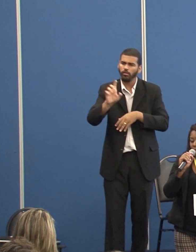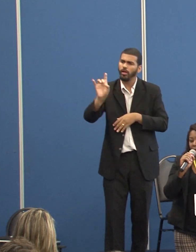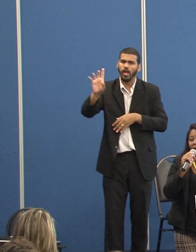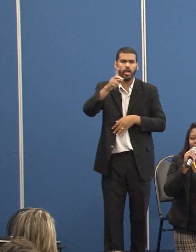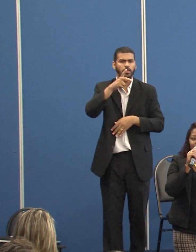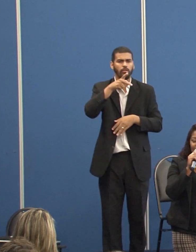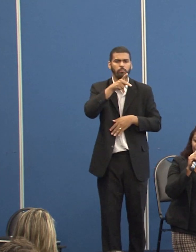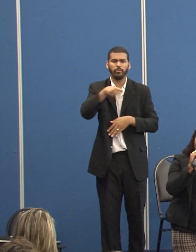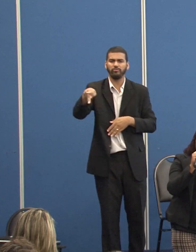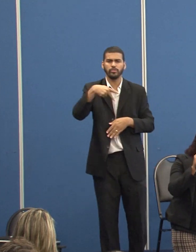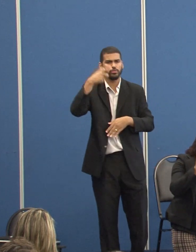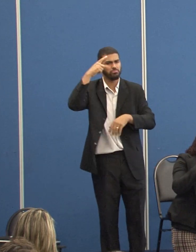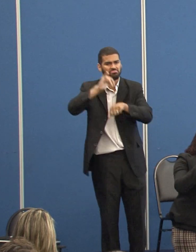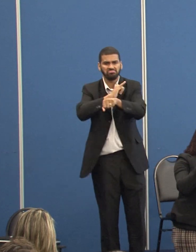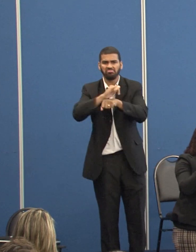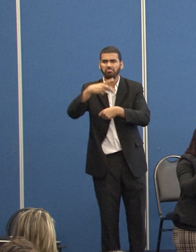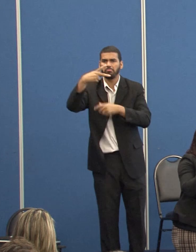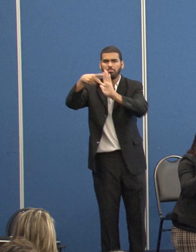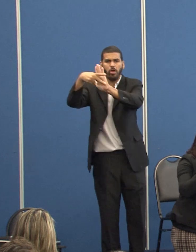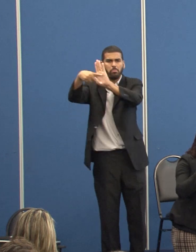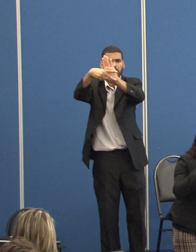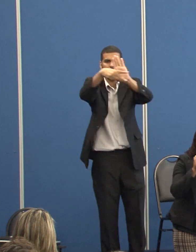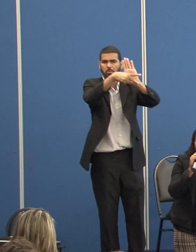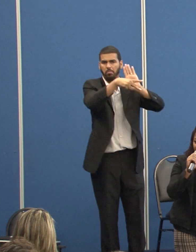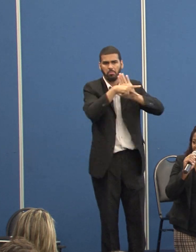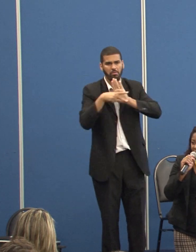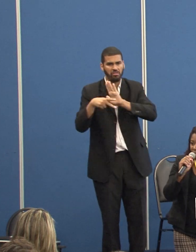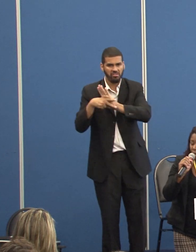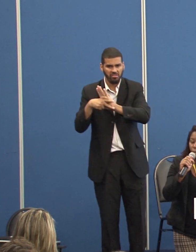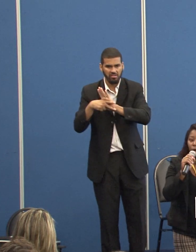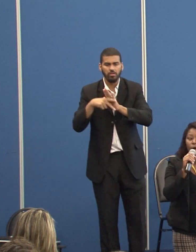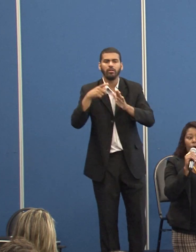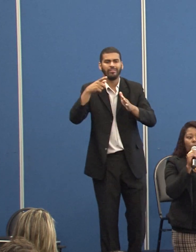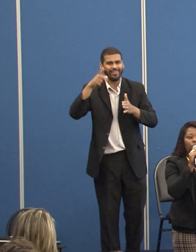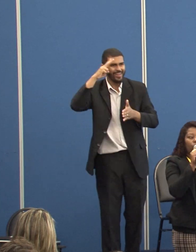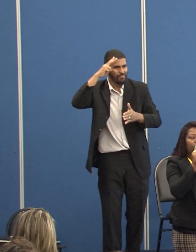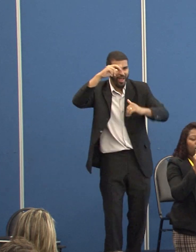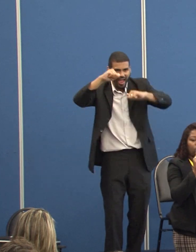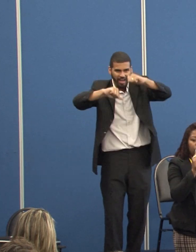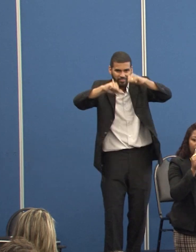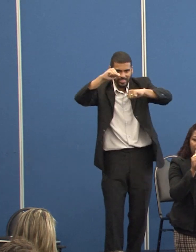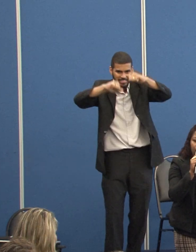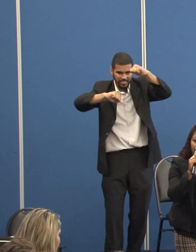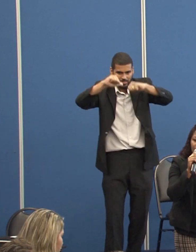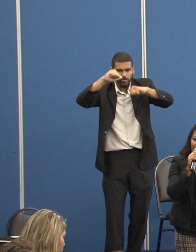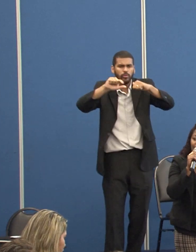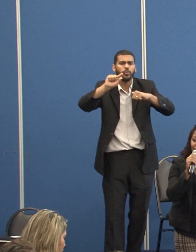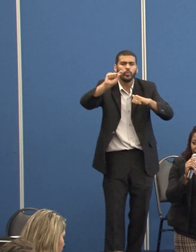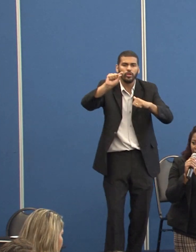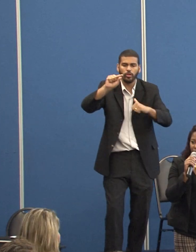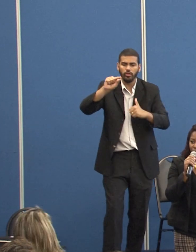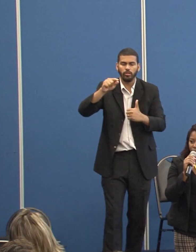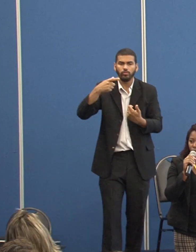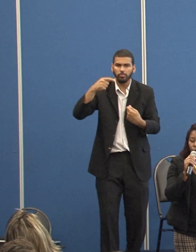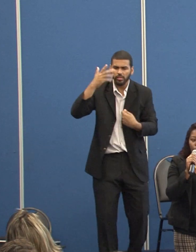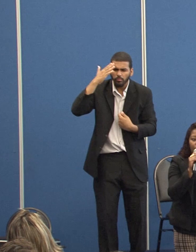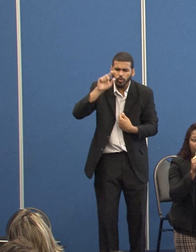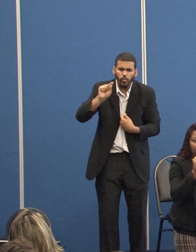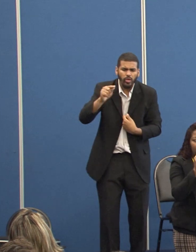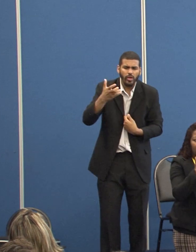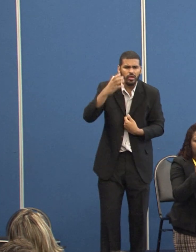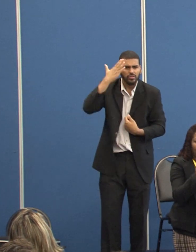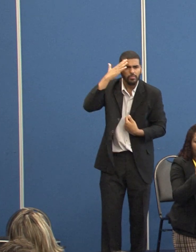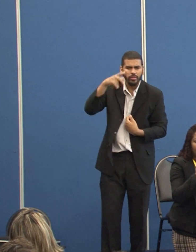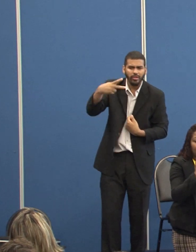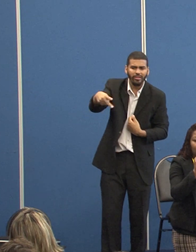docente, né? Aí, mais uma vez, vamos nos remeter à questão da avaliação. O que nós queremos saber? qual é